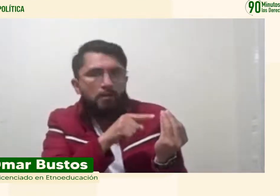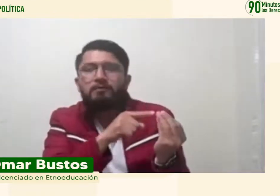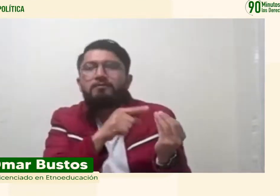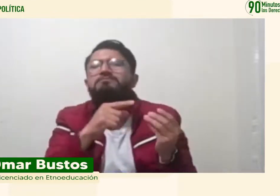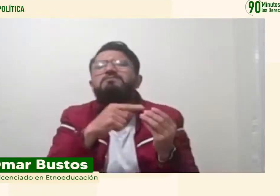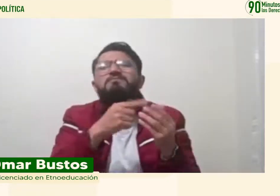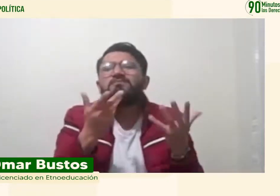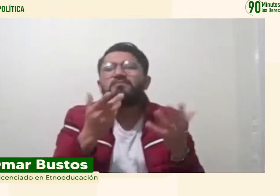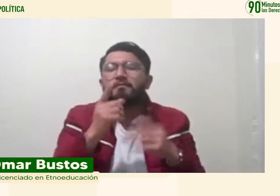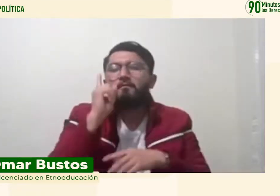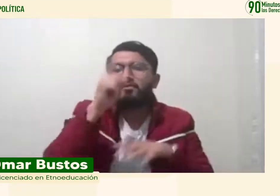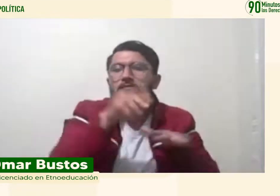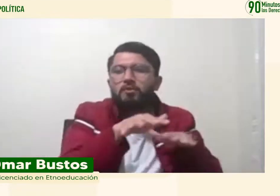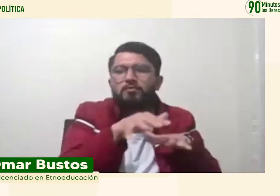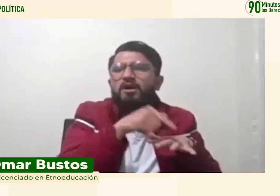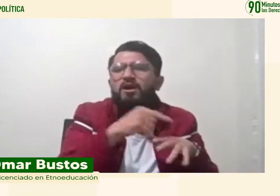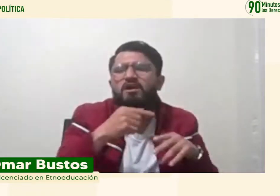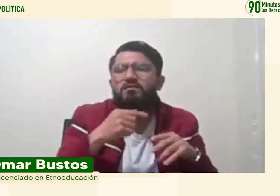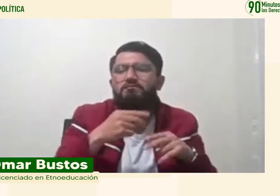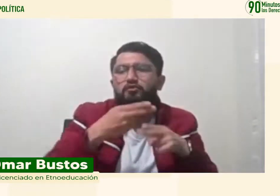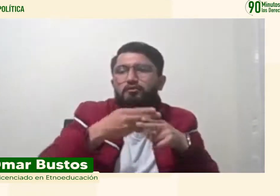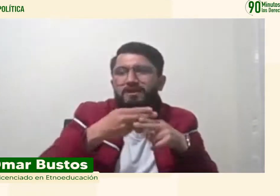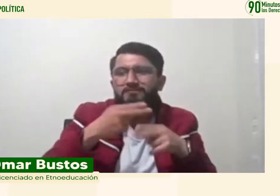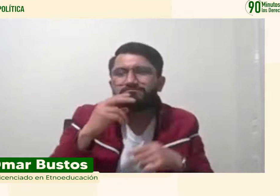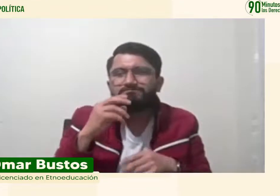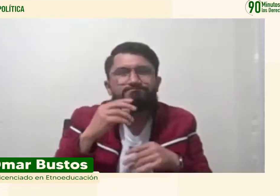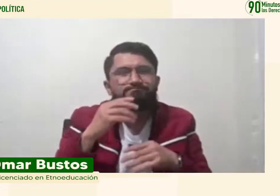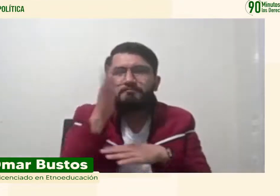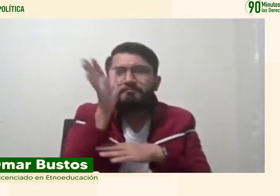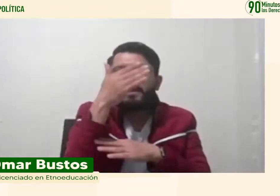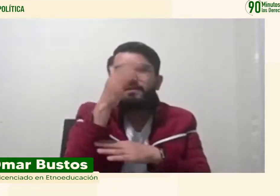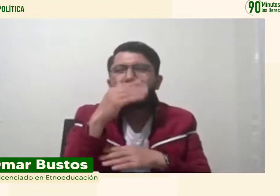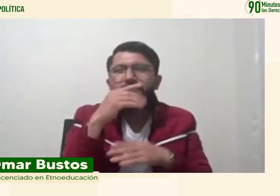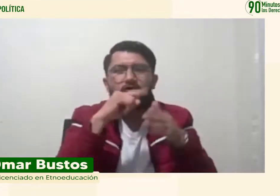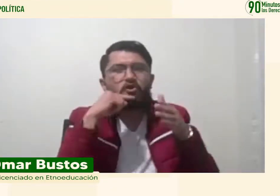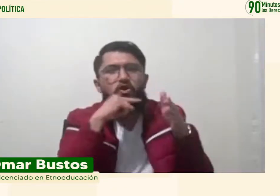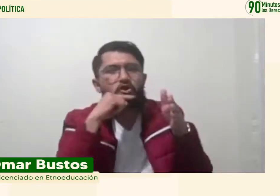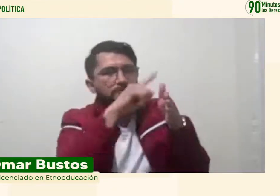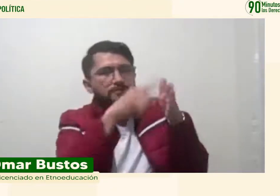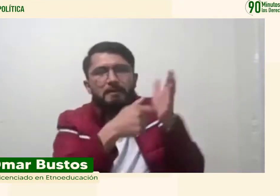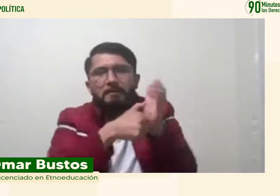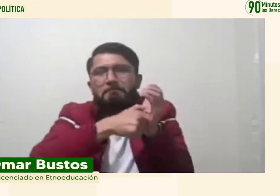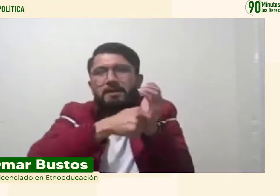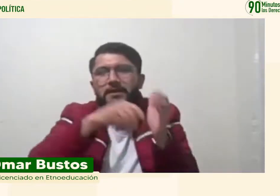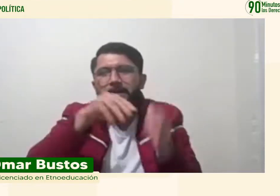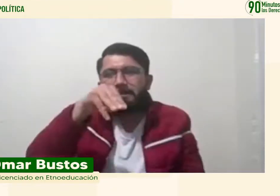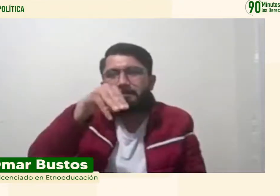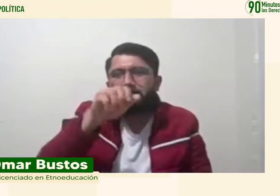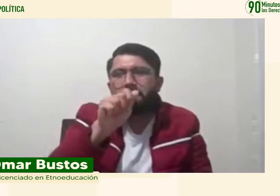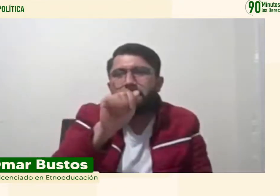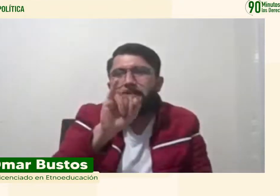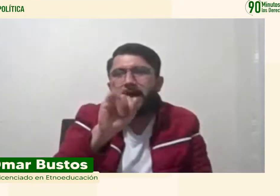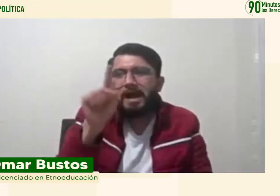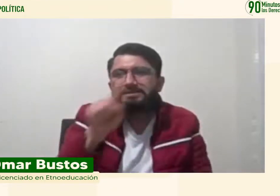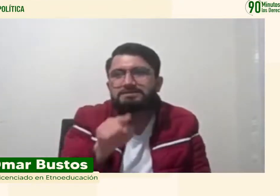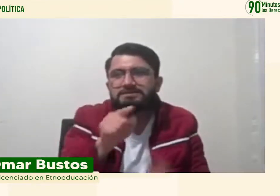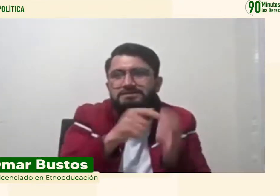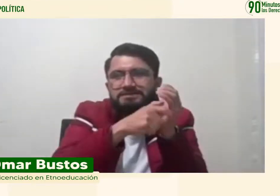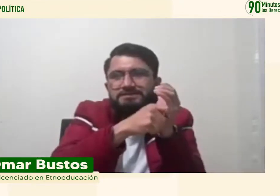de allí hay movimiento político que se llama parís que